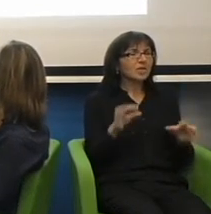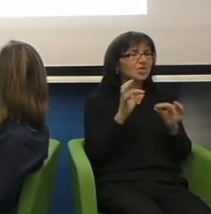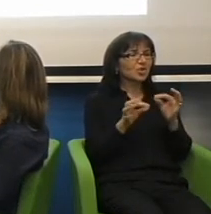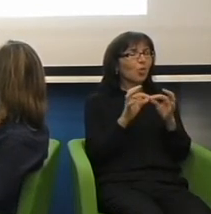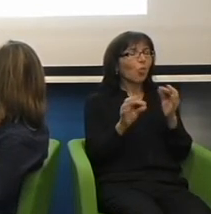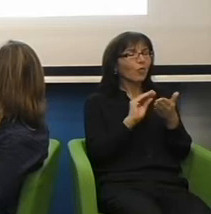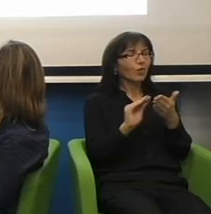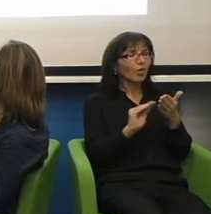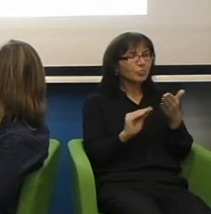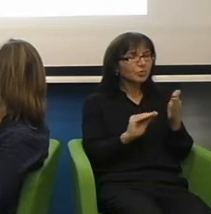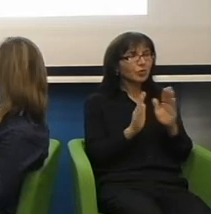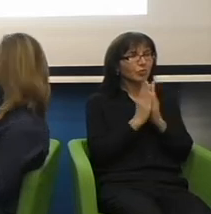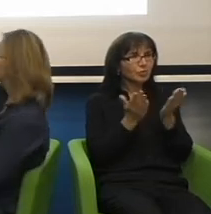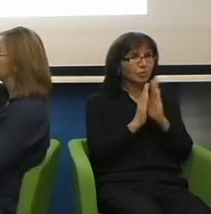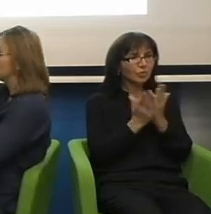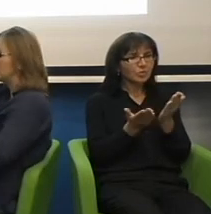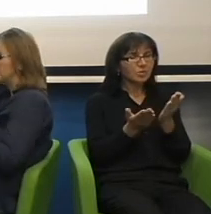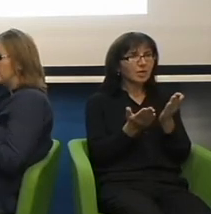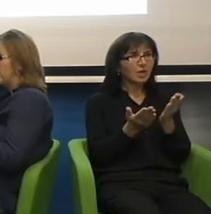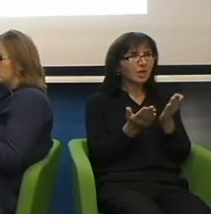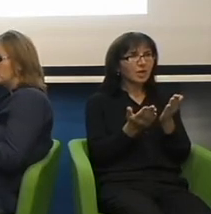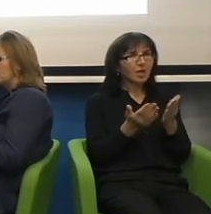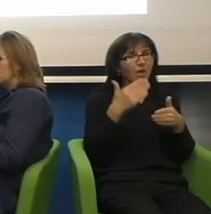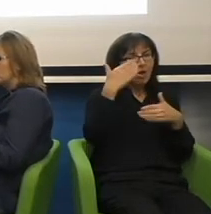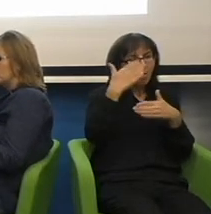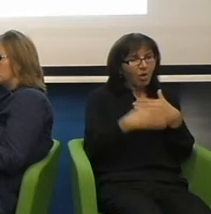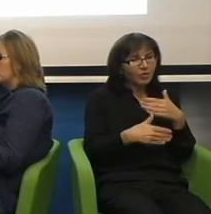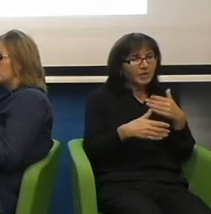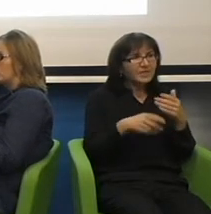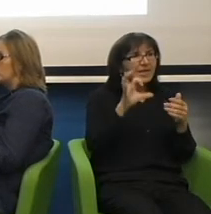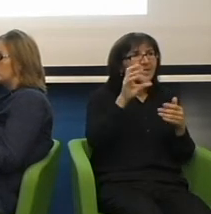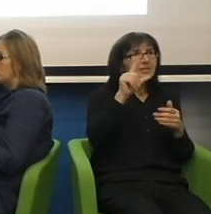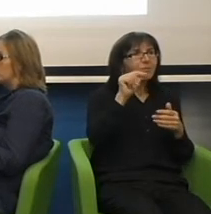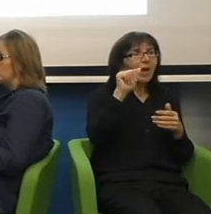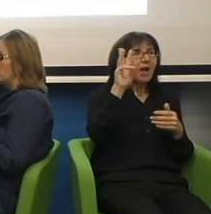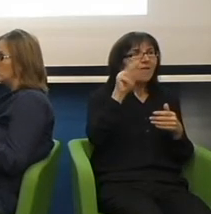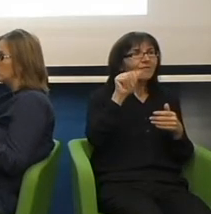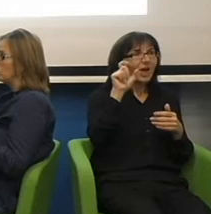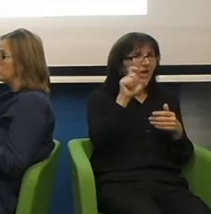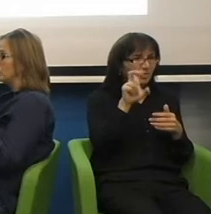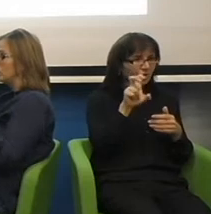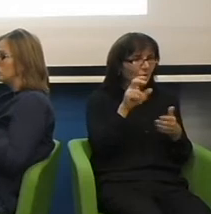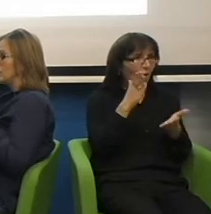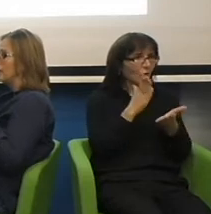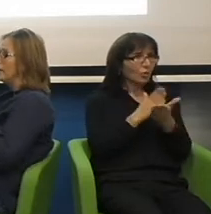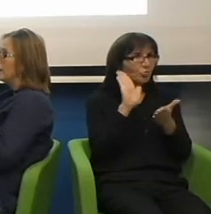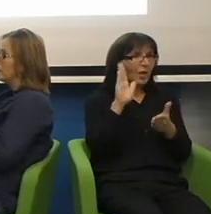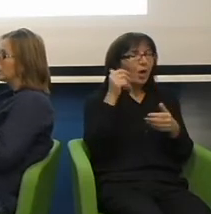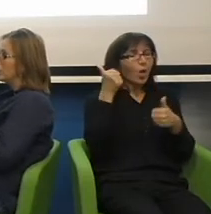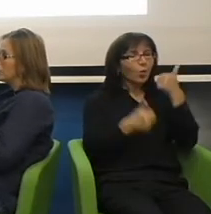opisujemy w książce. Przestaje być spawaczką ze względów zdrowotnych, przechodzi kurs suwnicowy,